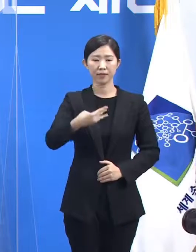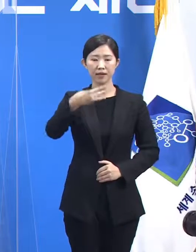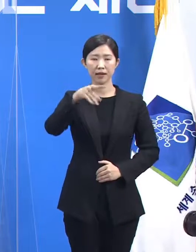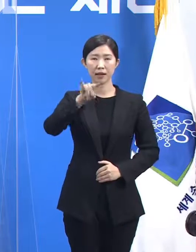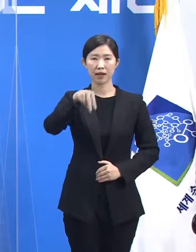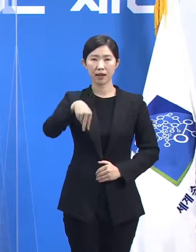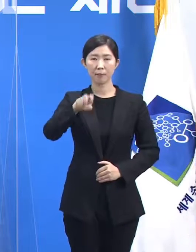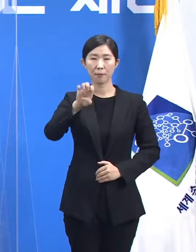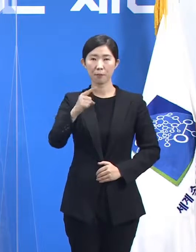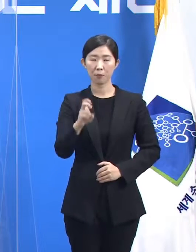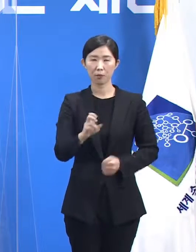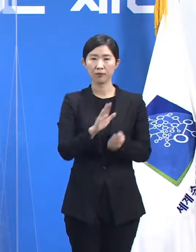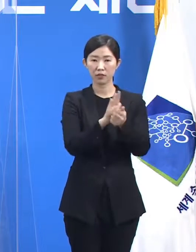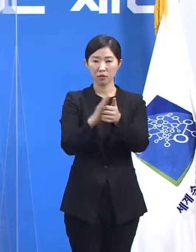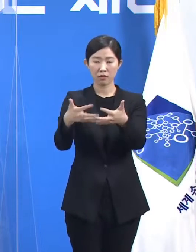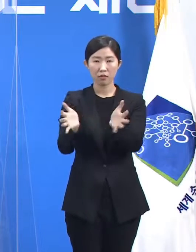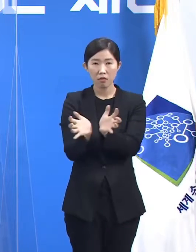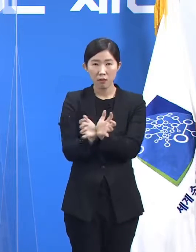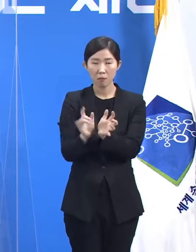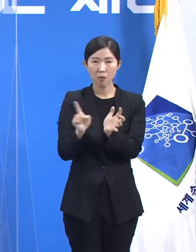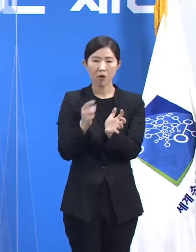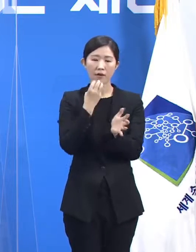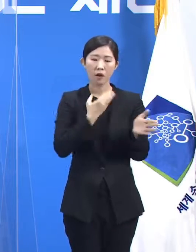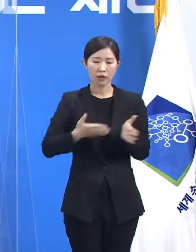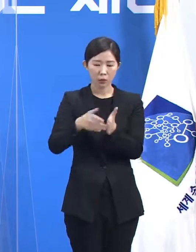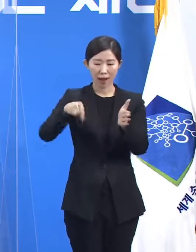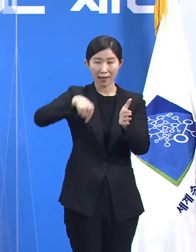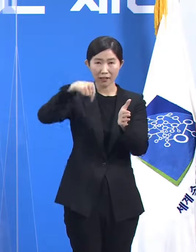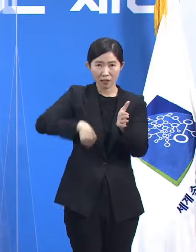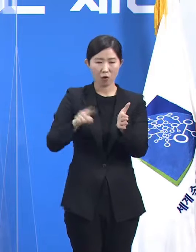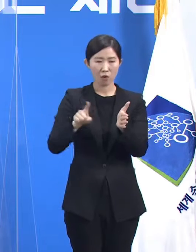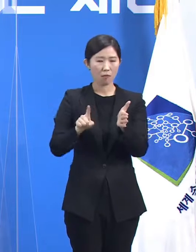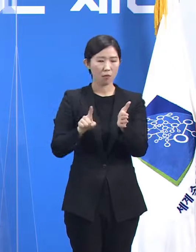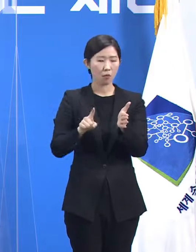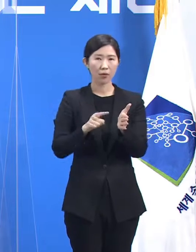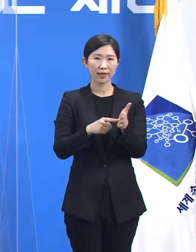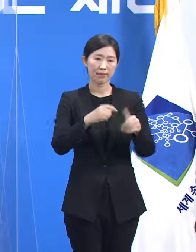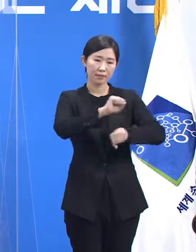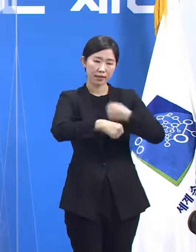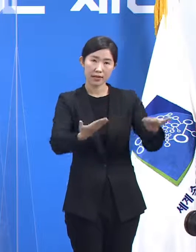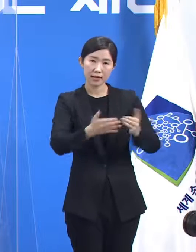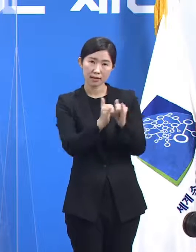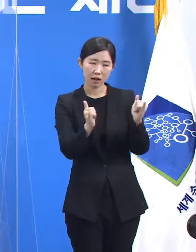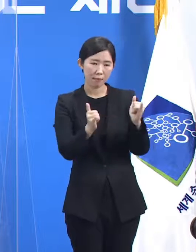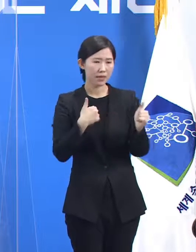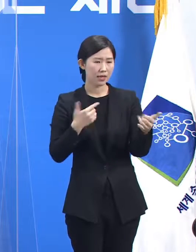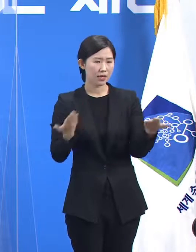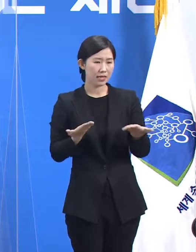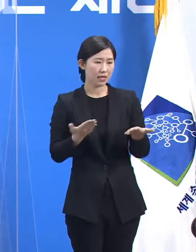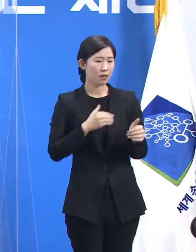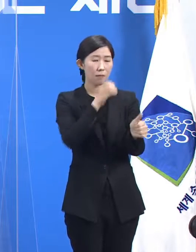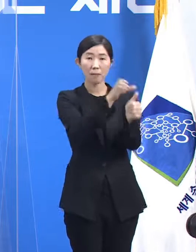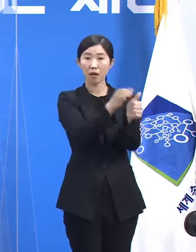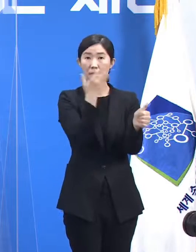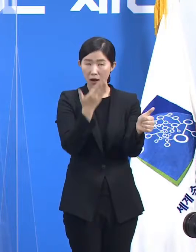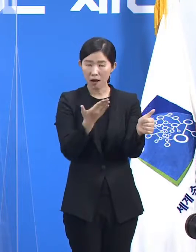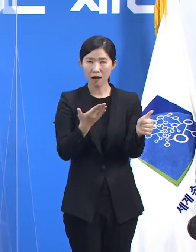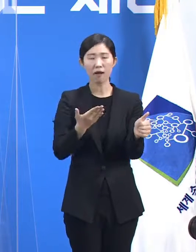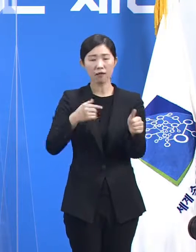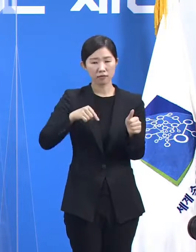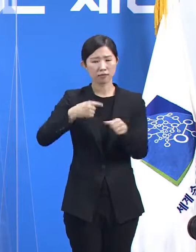산하 공공기관에서 프리랜서에게 이제 줄수 있는 일감 같은 경우에는 먼저 이 플랫폼을 통해서 수주할